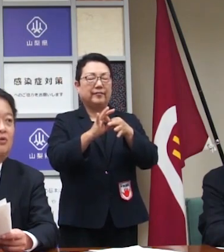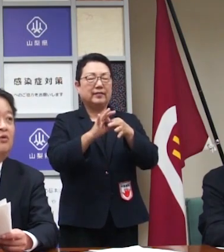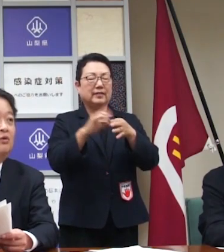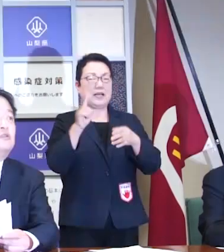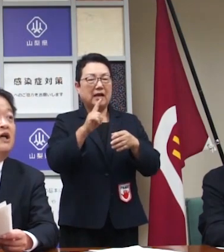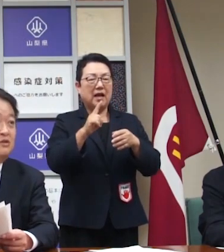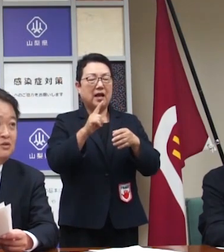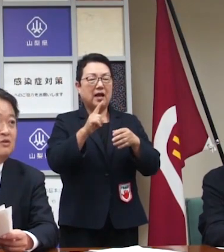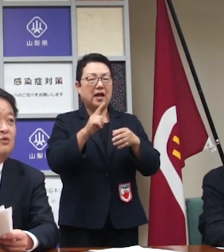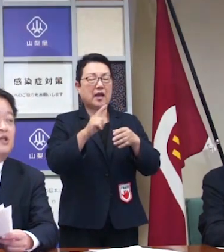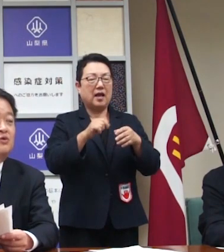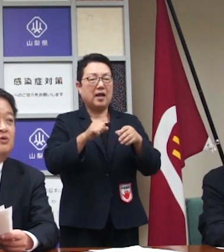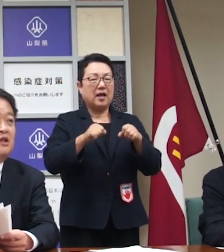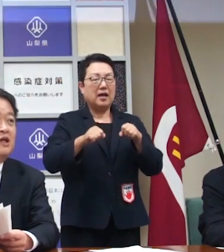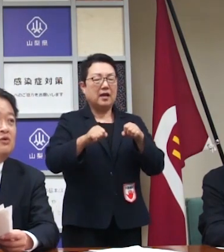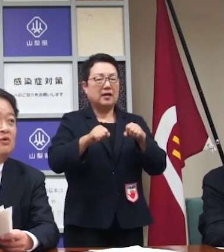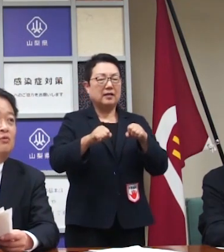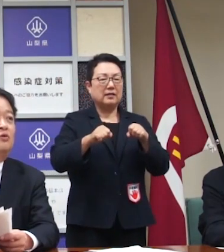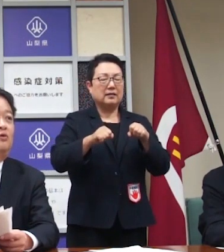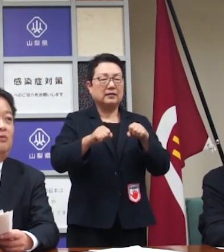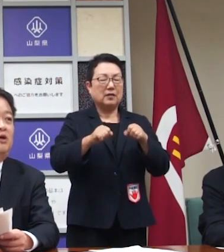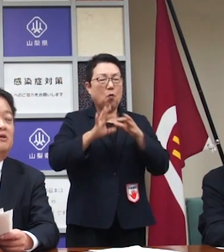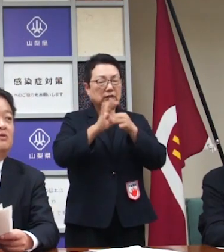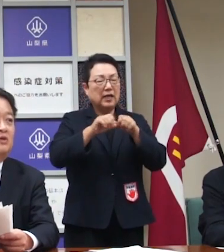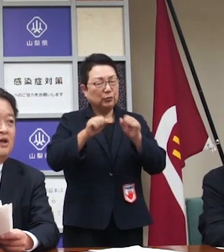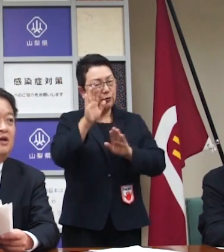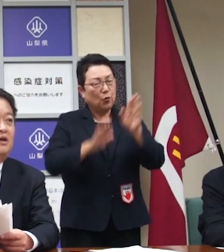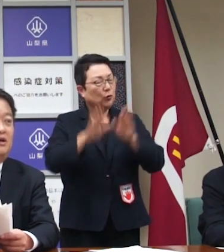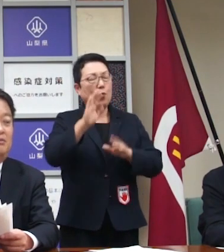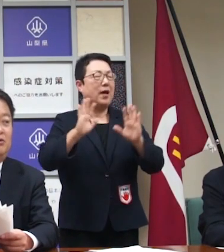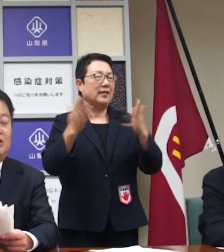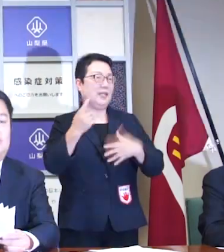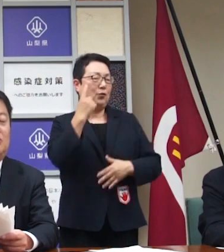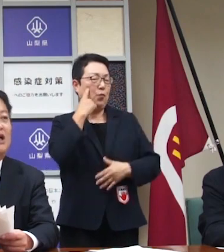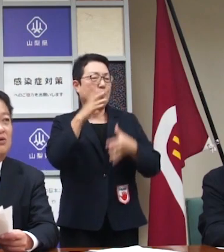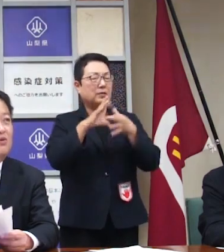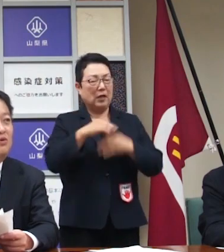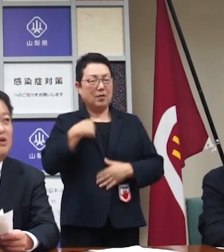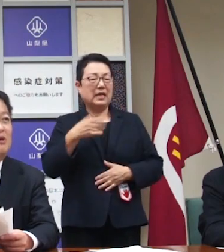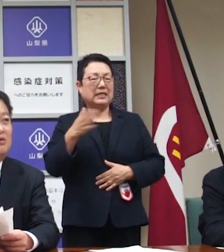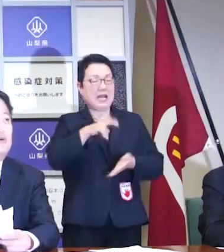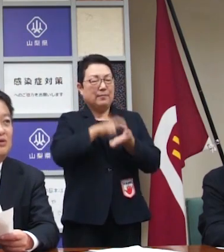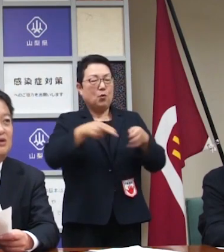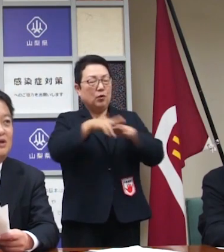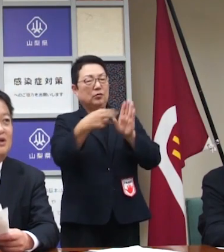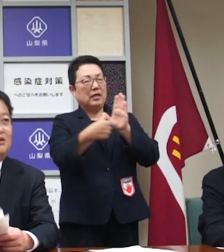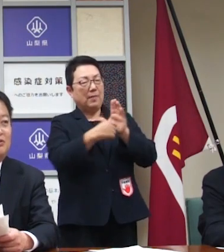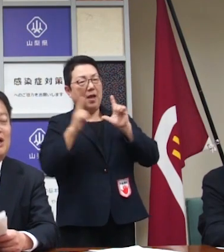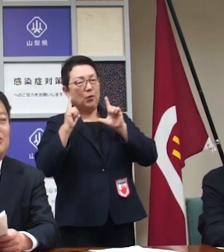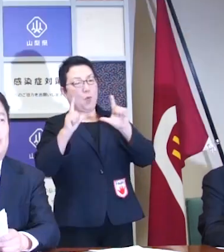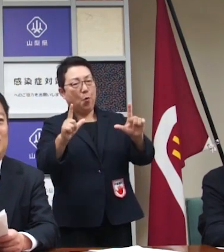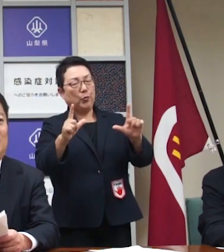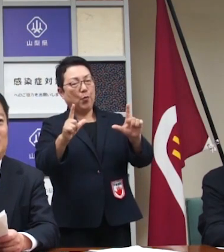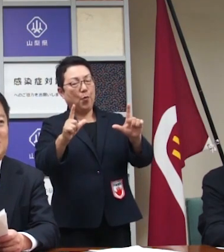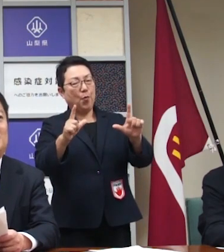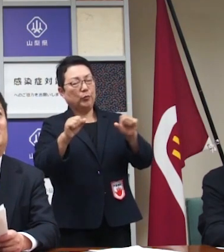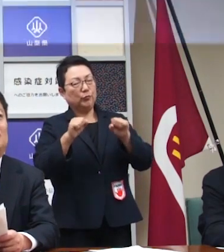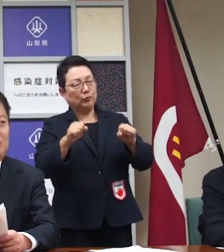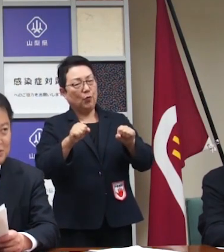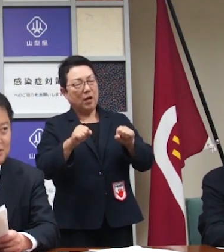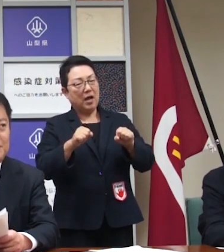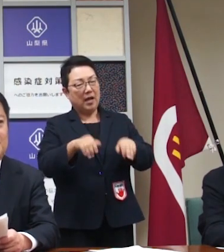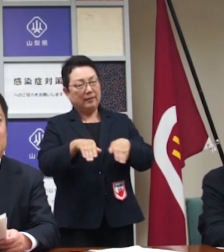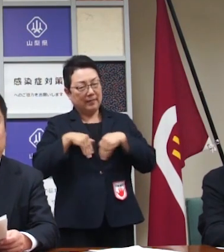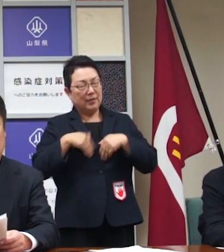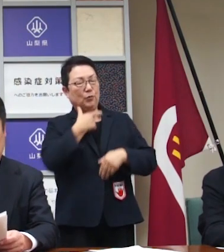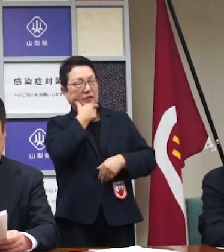何らか行動を促すような状況にはないと思われますので、私どもからこうお名前をするのが差し控えたい